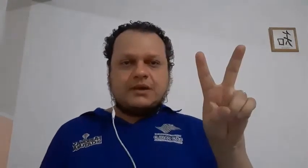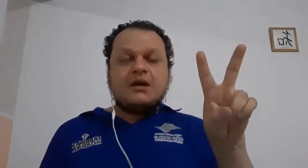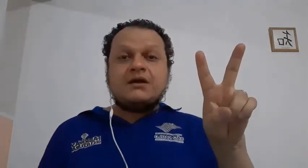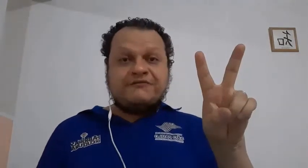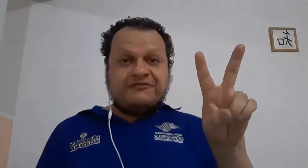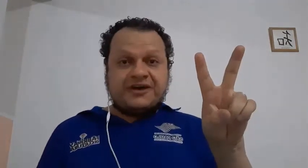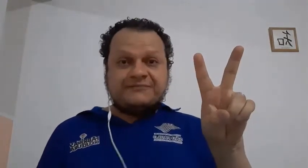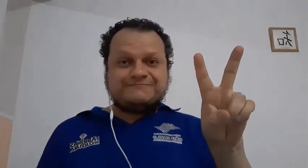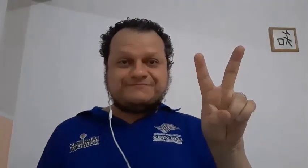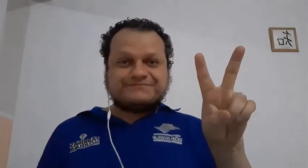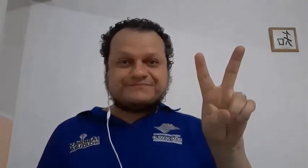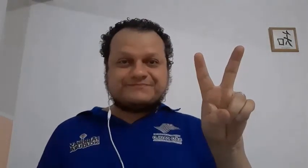V,